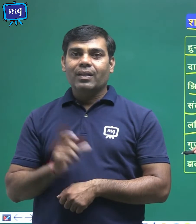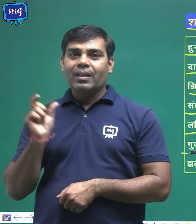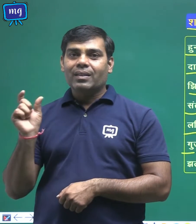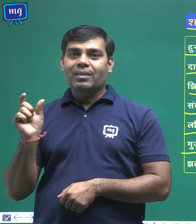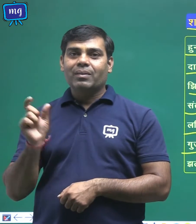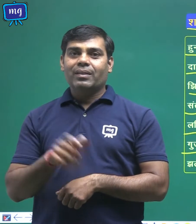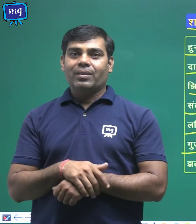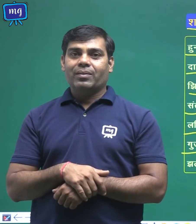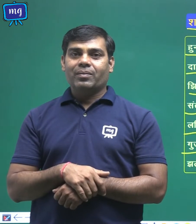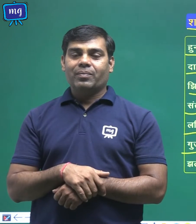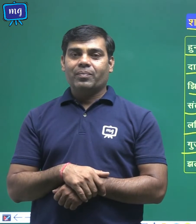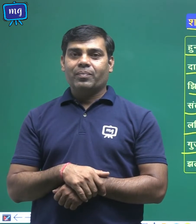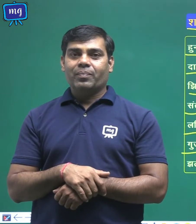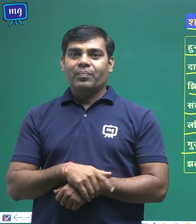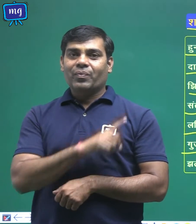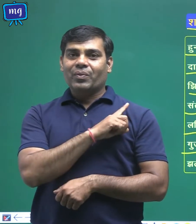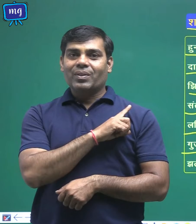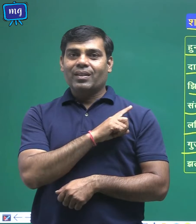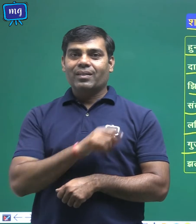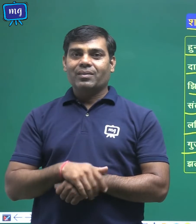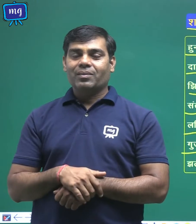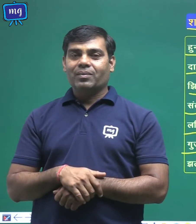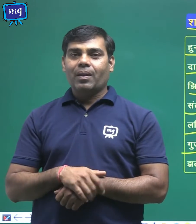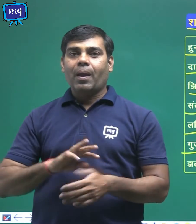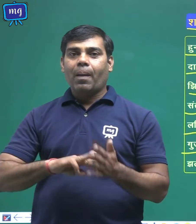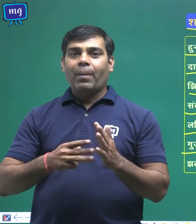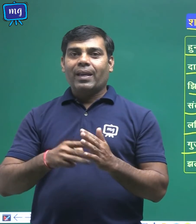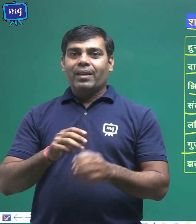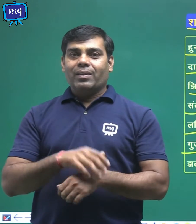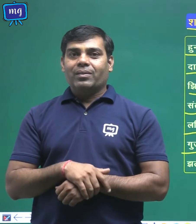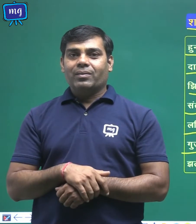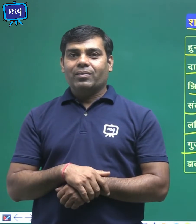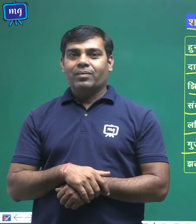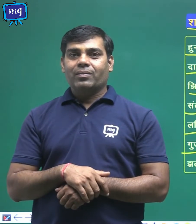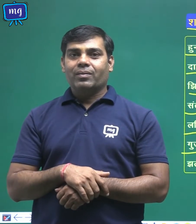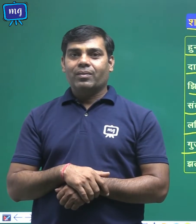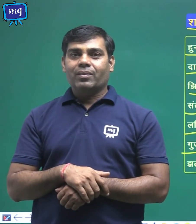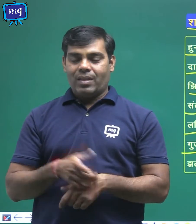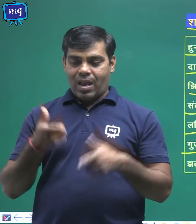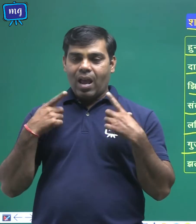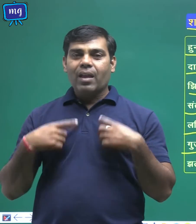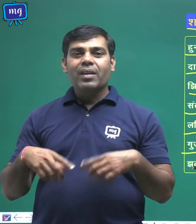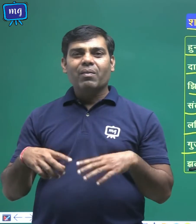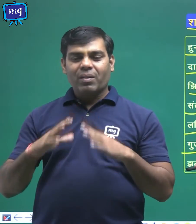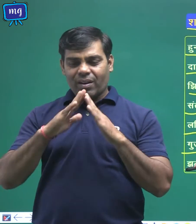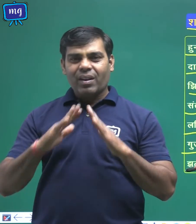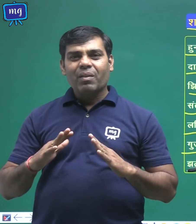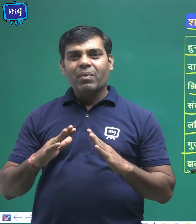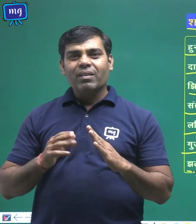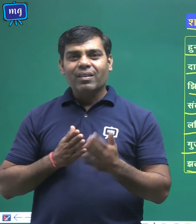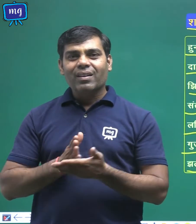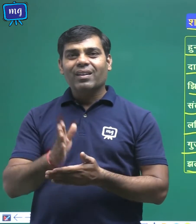शब्द है गुजारा, अर्थ है जीवन यापन।